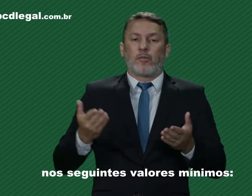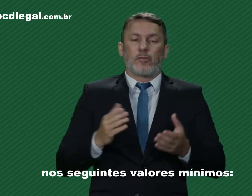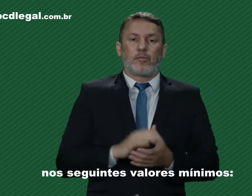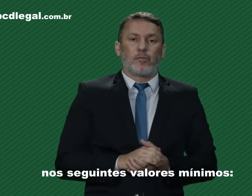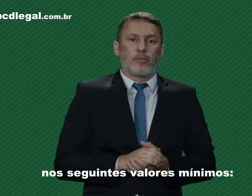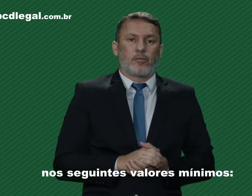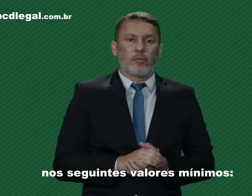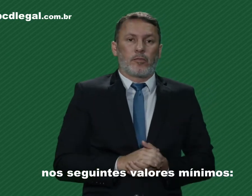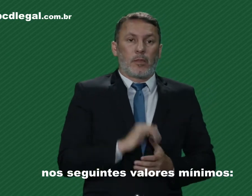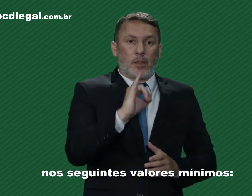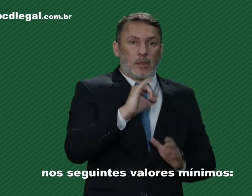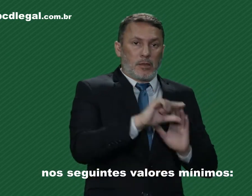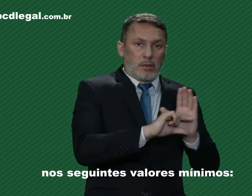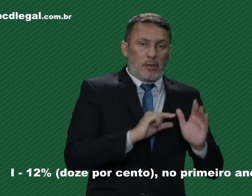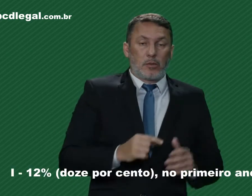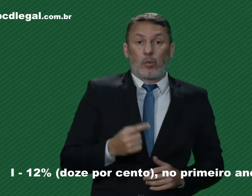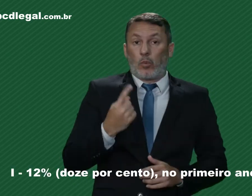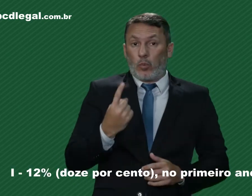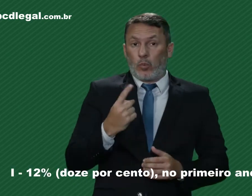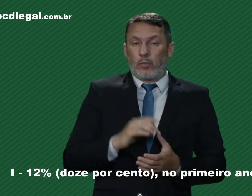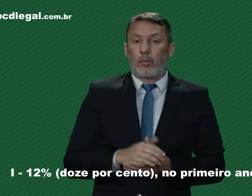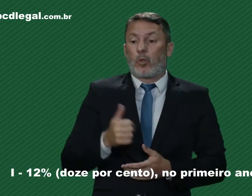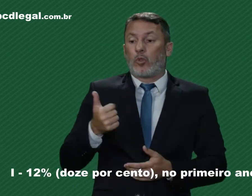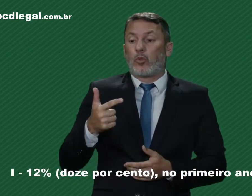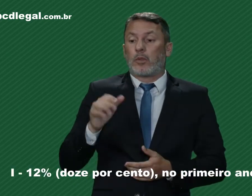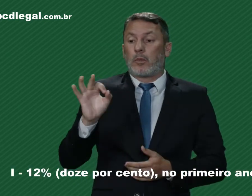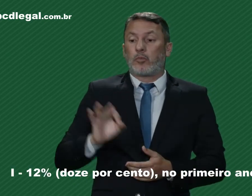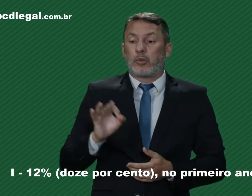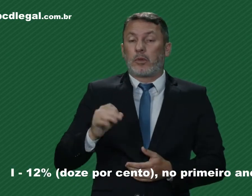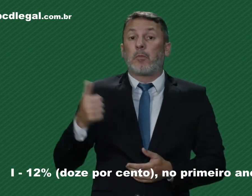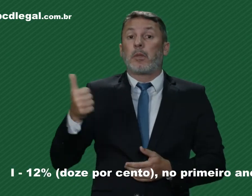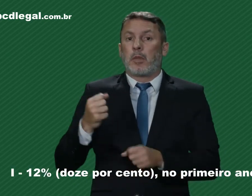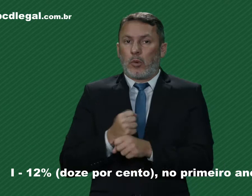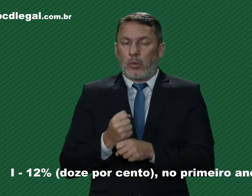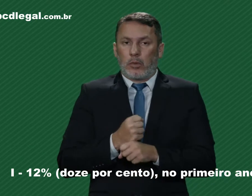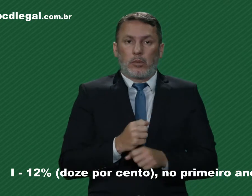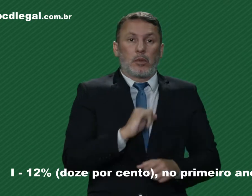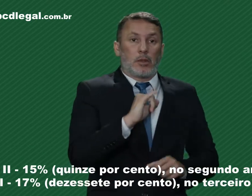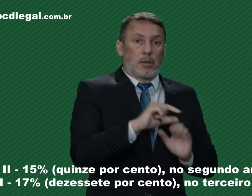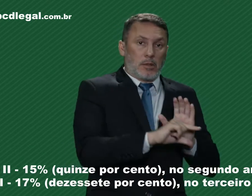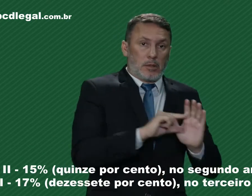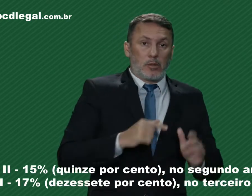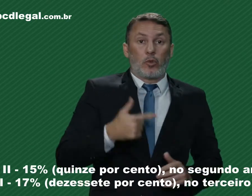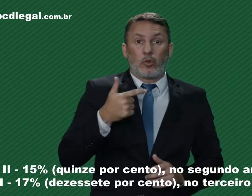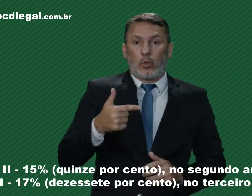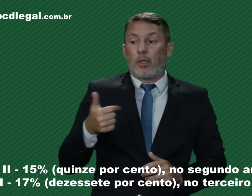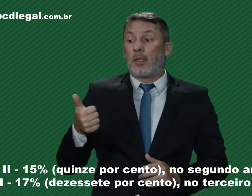valores mínimos. Inciso 1. 12% no primeiro ano.